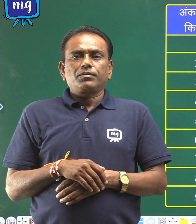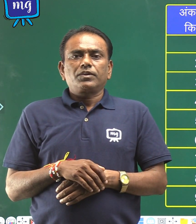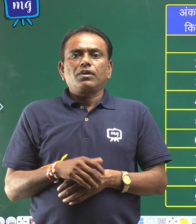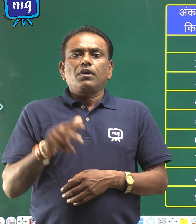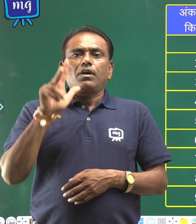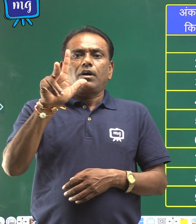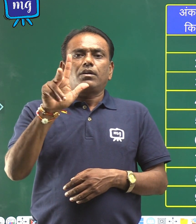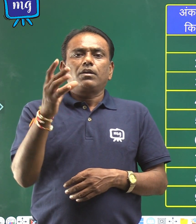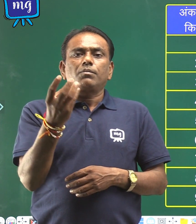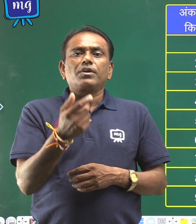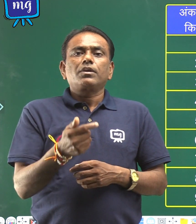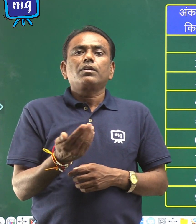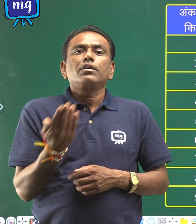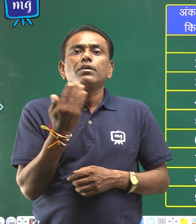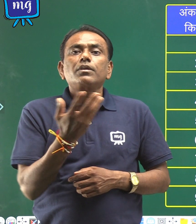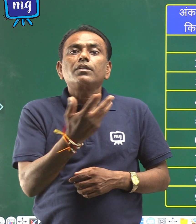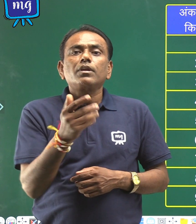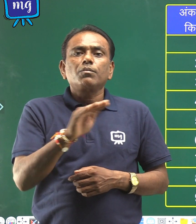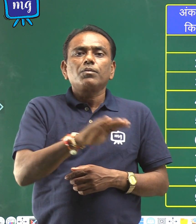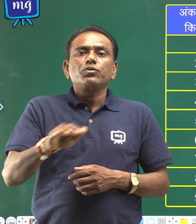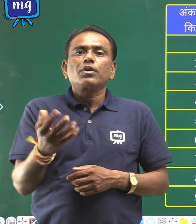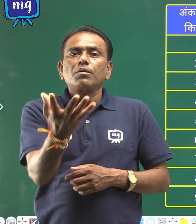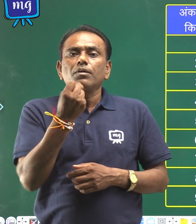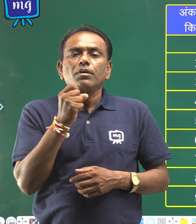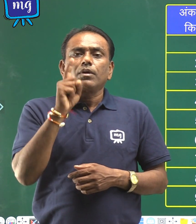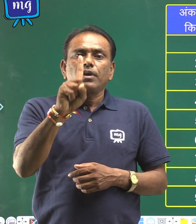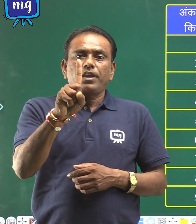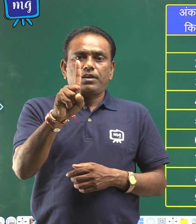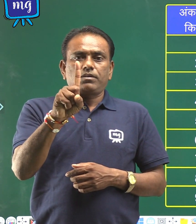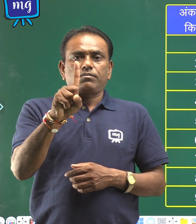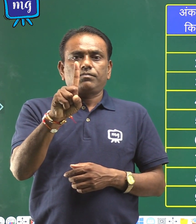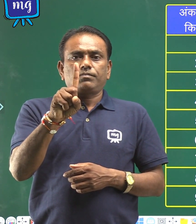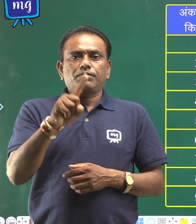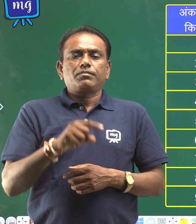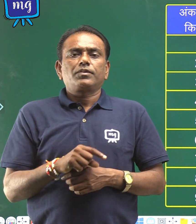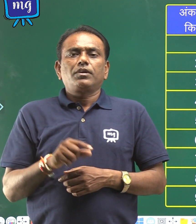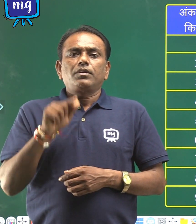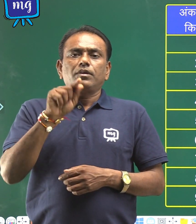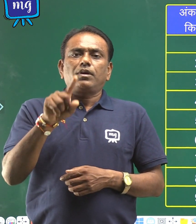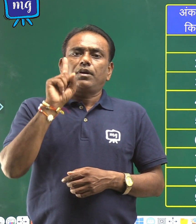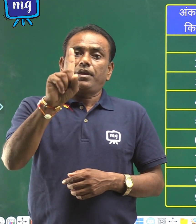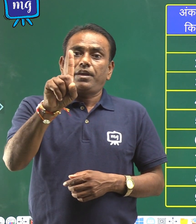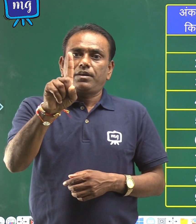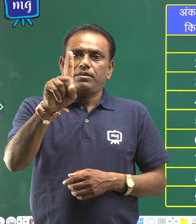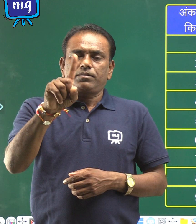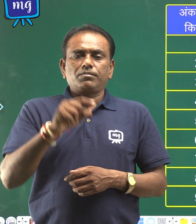8 नंबर कितने बच्चों का आया? 1 के, तो यहाँ लिखेंगे